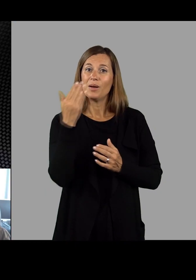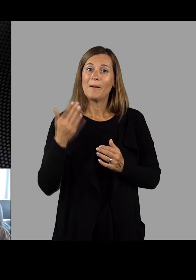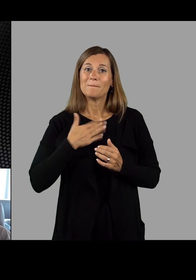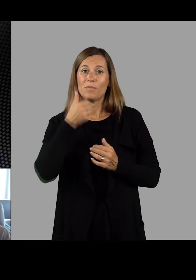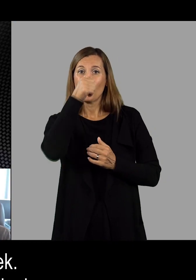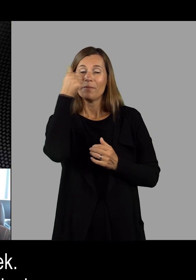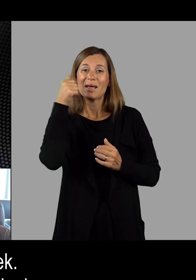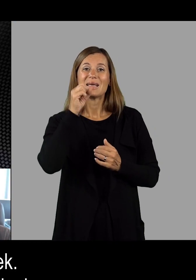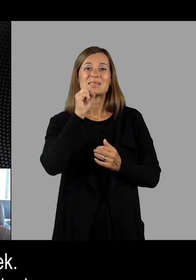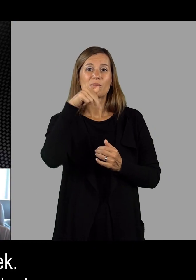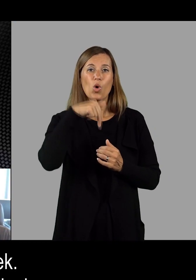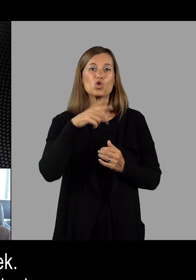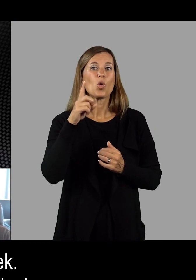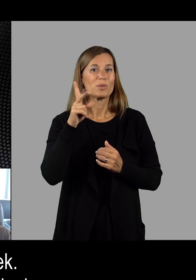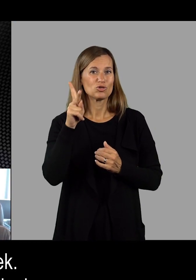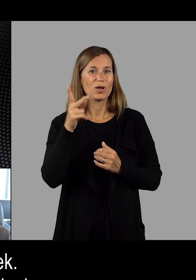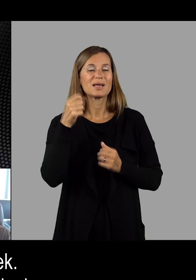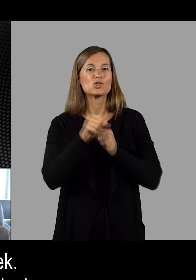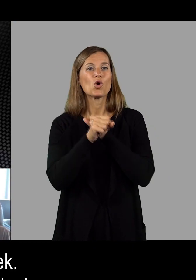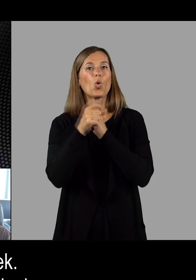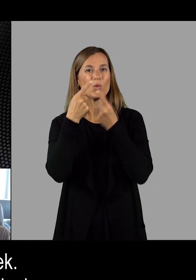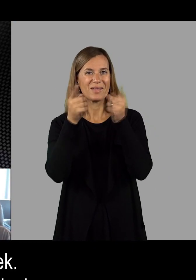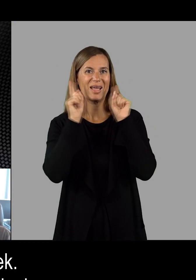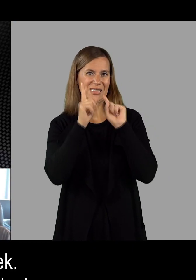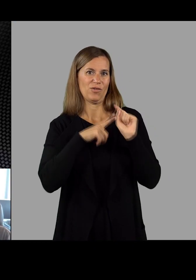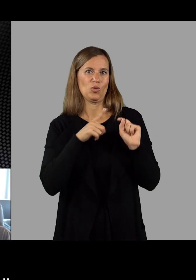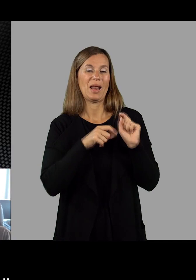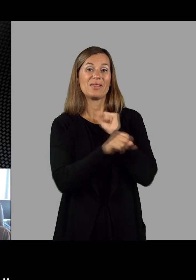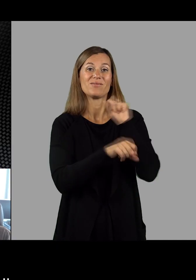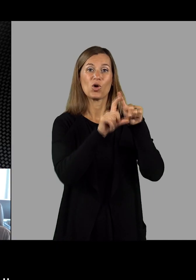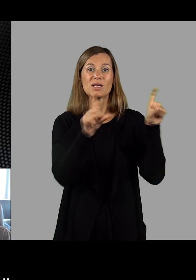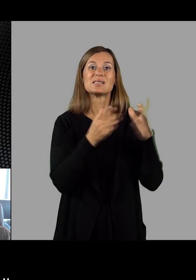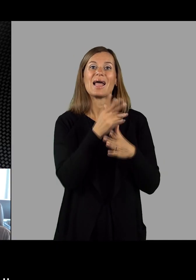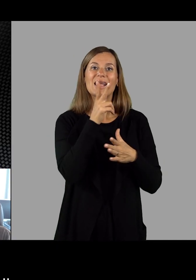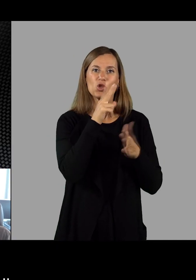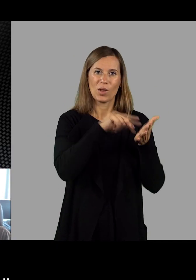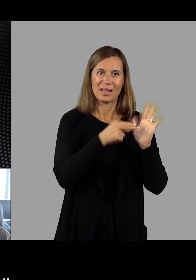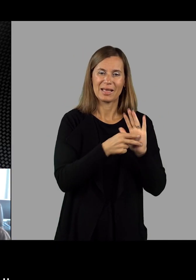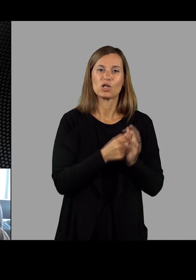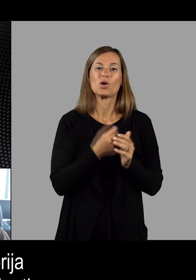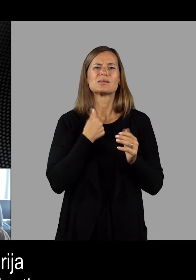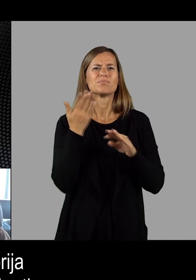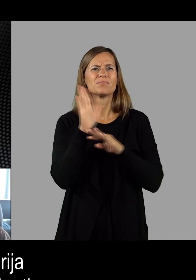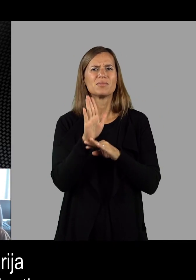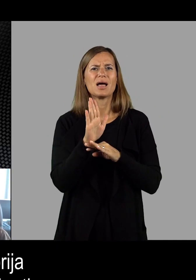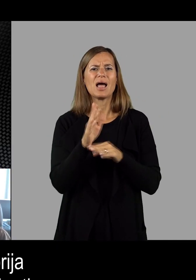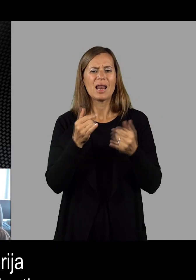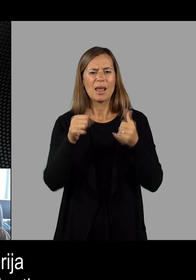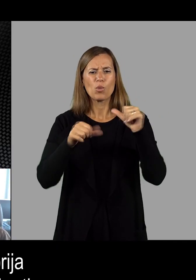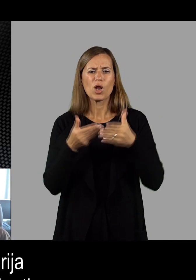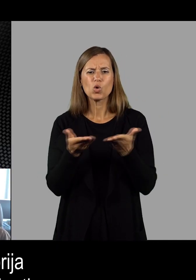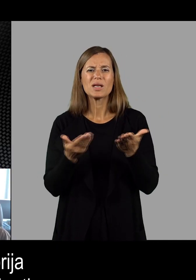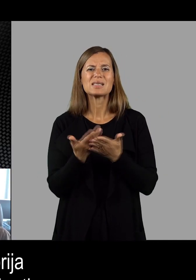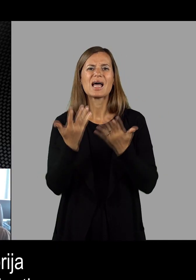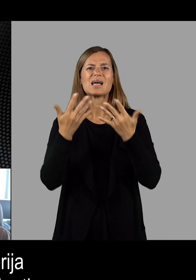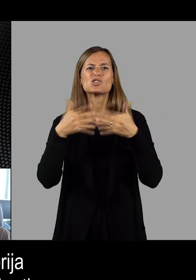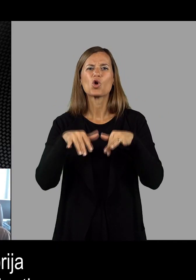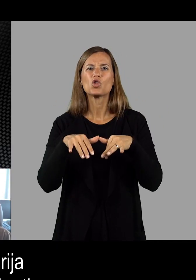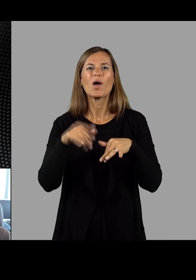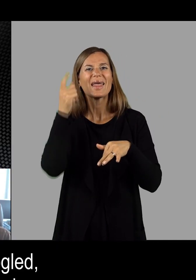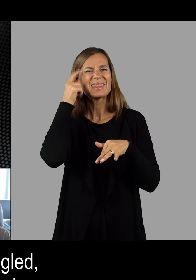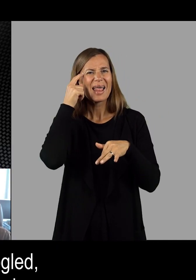Pozdravljeni, moje ime je Simon Dobrišek, prihajam z Univerze v Ljubljani, fakultete za elektrotehniko, sem predstojnik laboratorija za strojno inteligenco